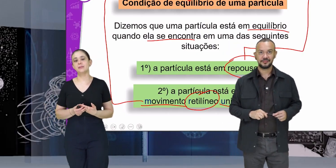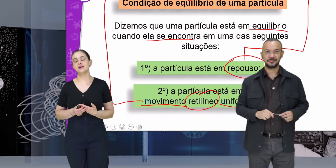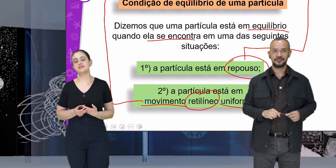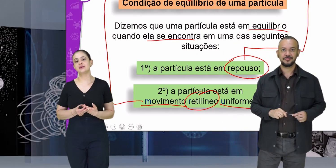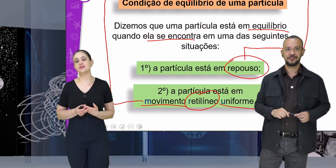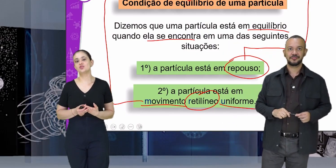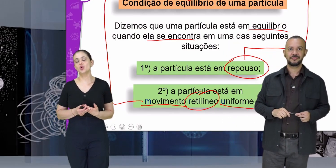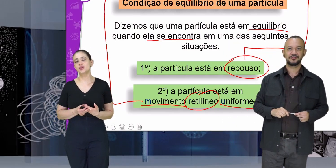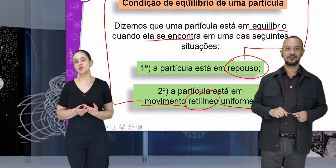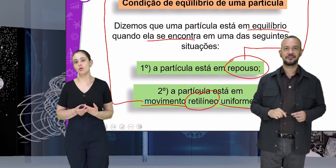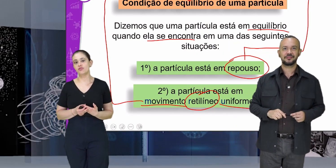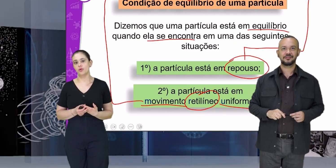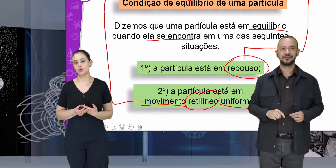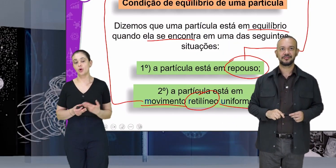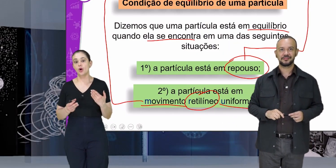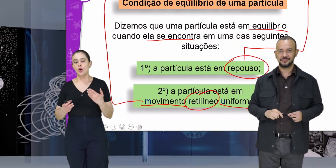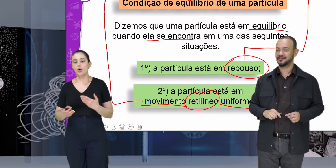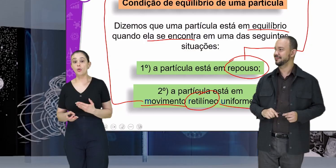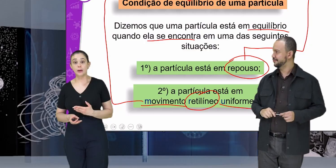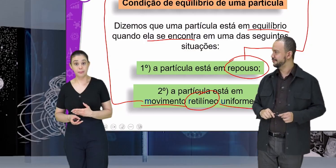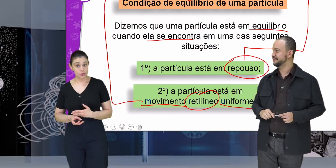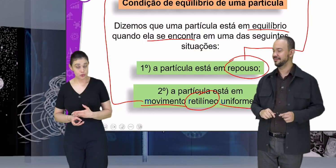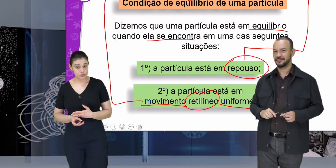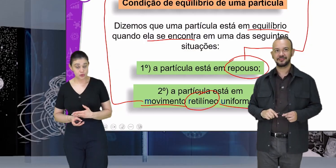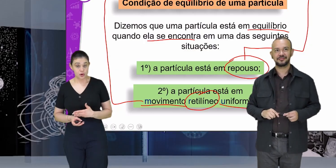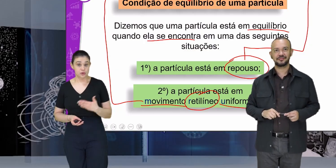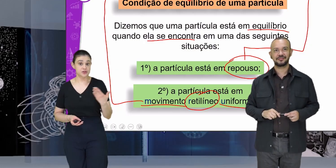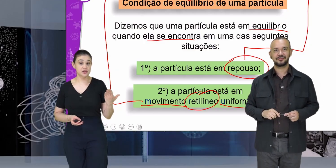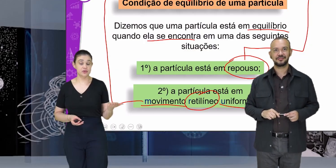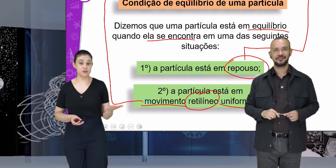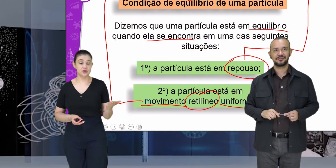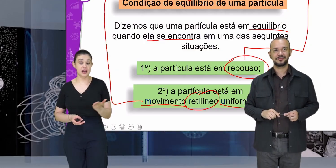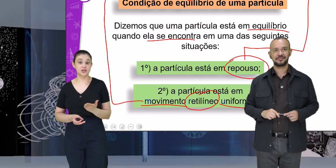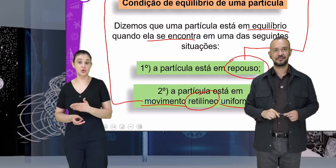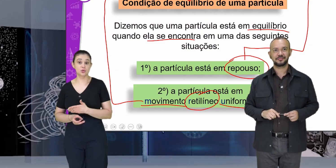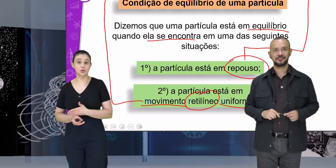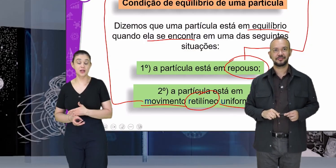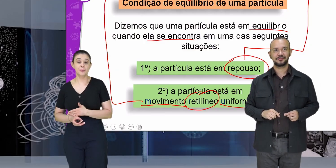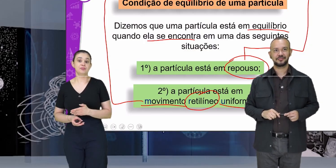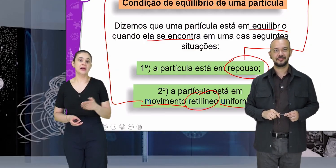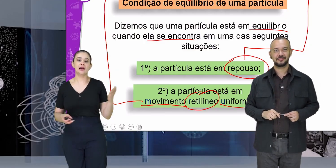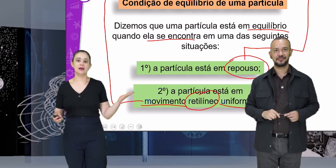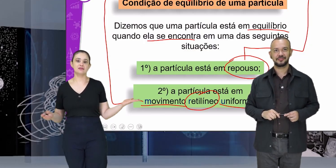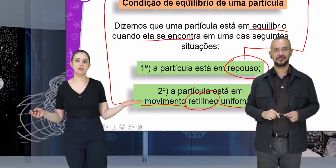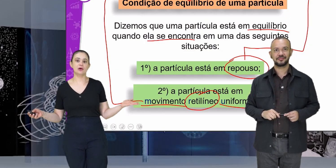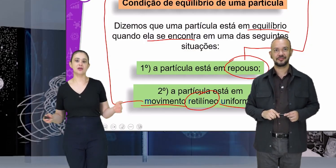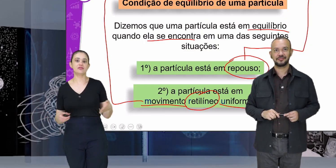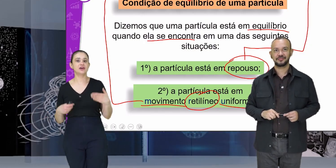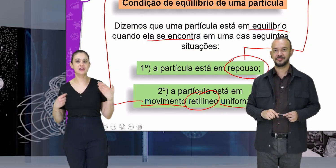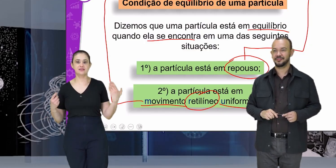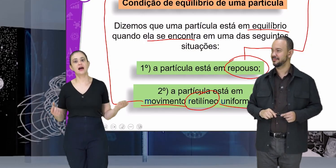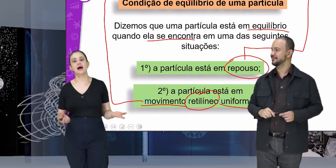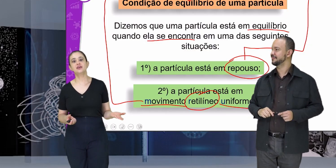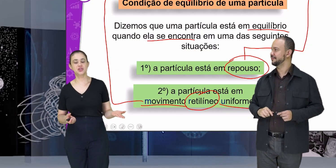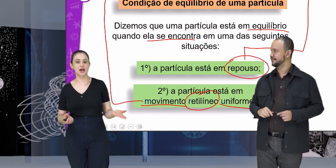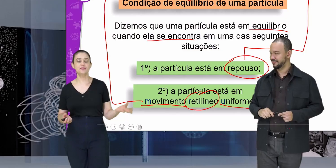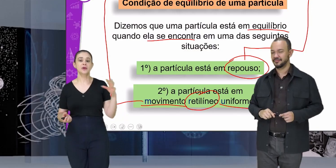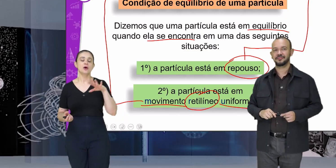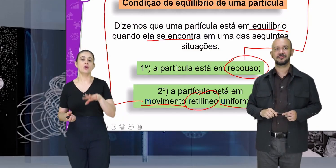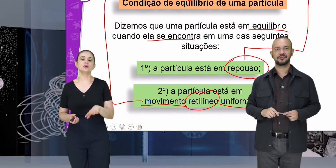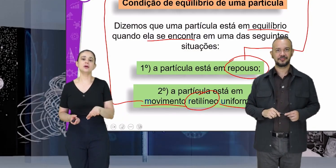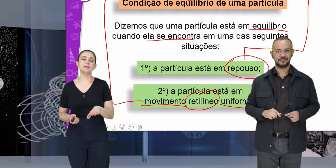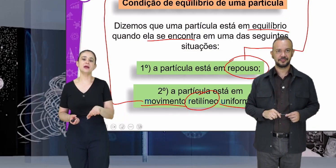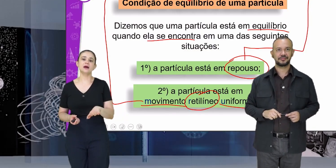ela permanecer na zona de conforto. Ou o repouso, ou seja, velocidade nula em relação aos referenciais,